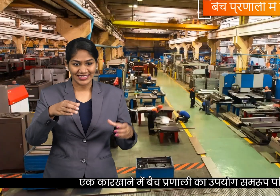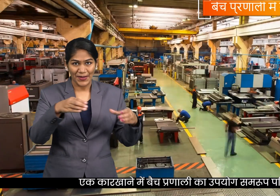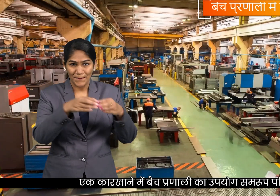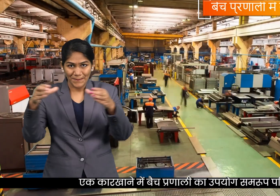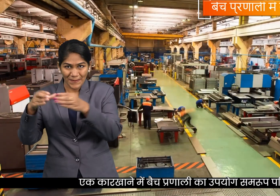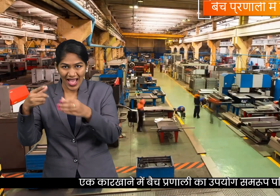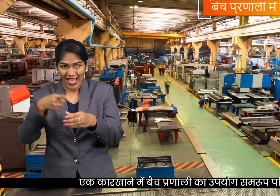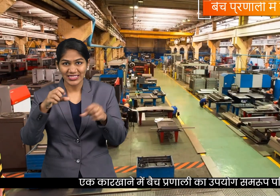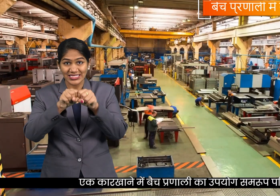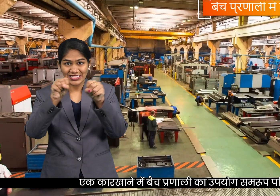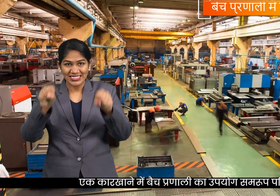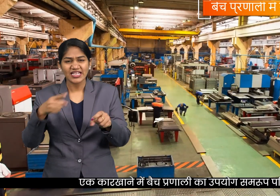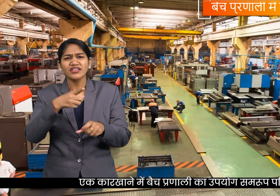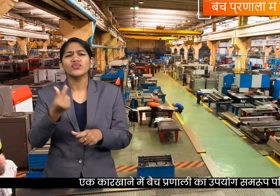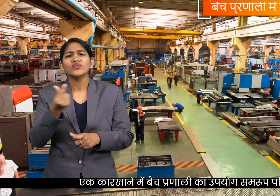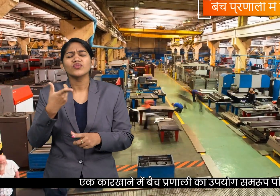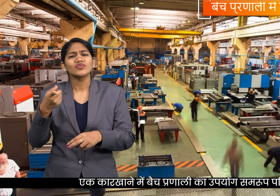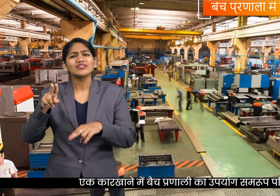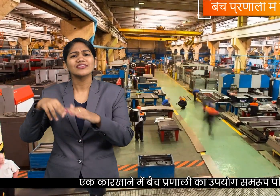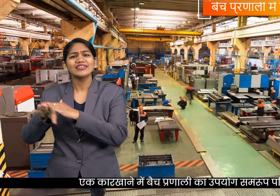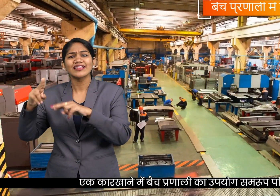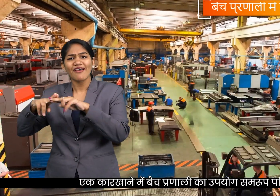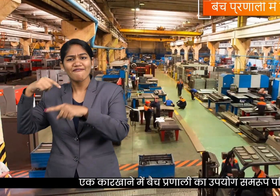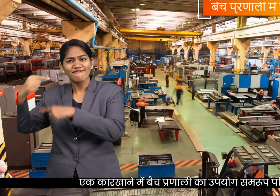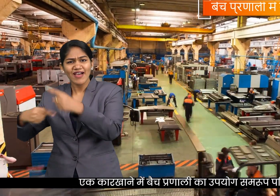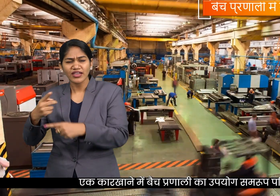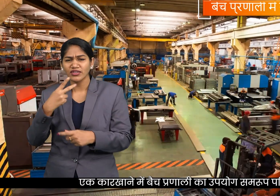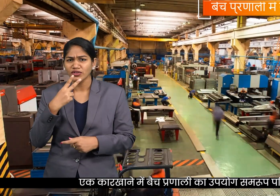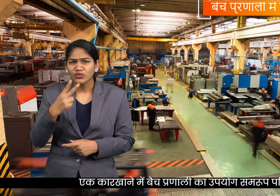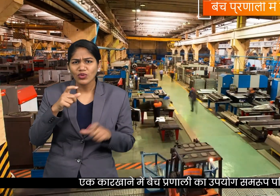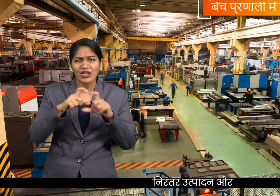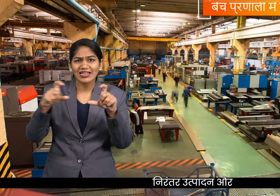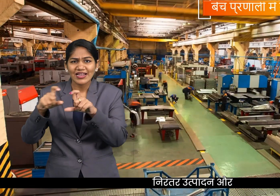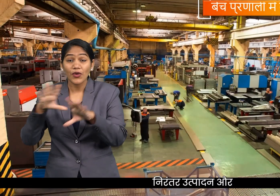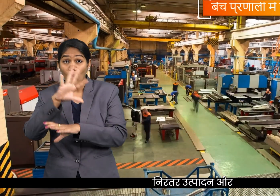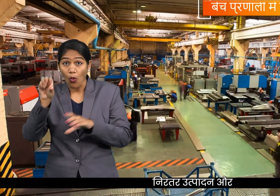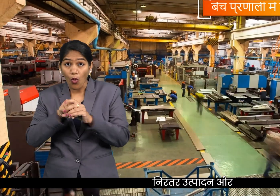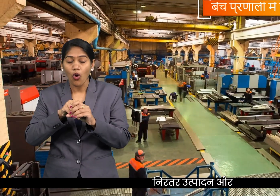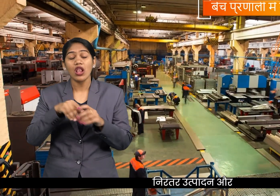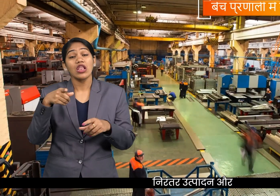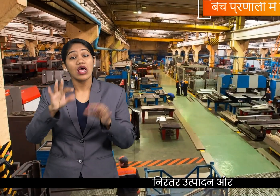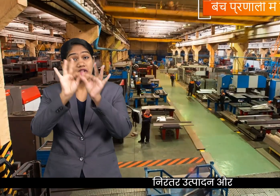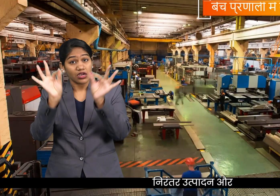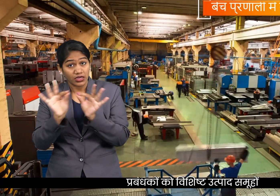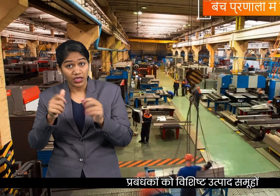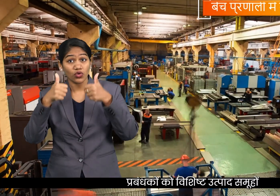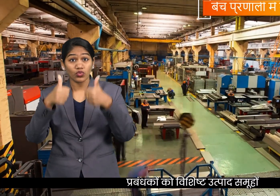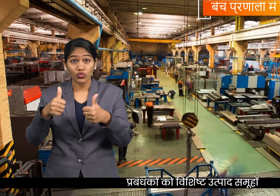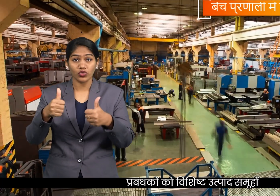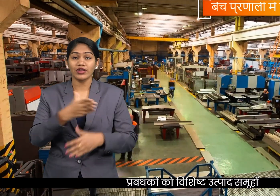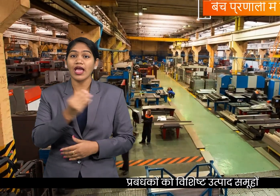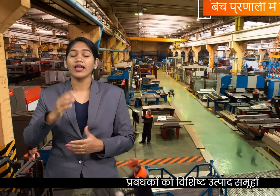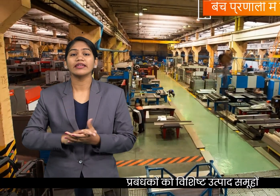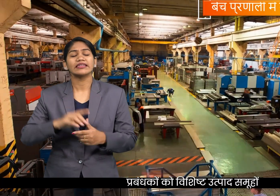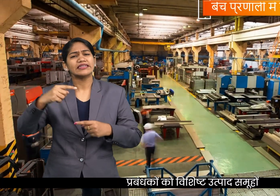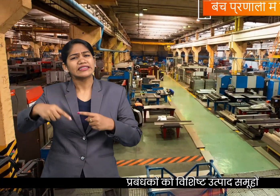एक कारखाने में बैच प्रणाली का उपयोग समरूप परिणाम, निरंतर उत्पादन और प्रबंधकों